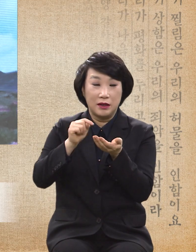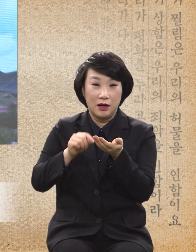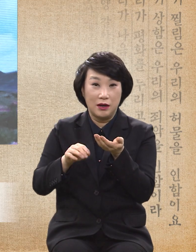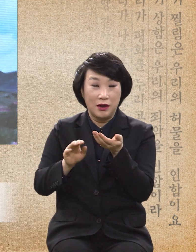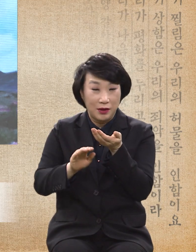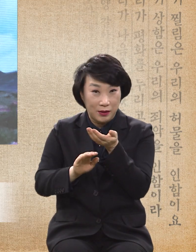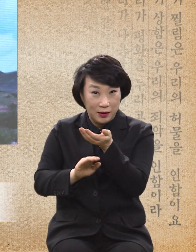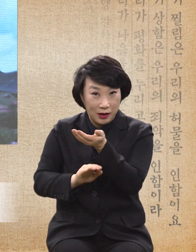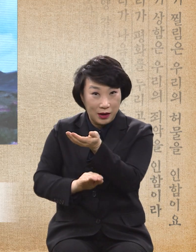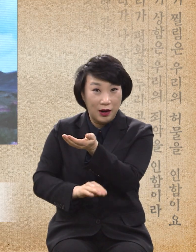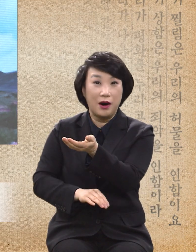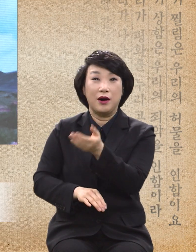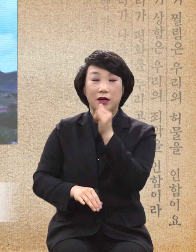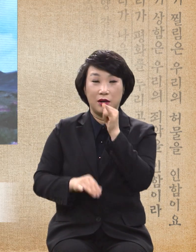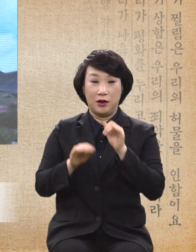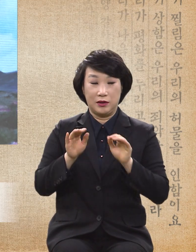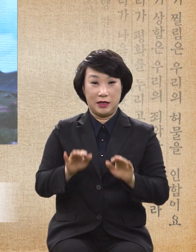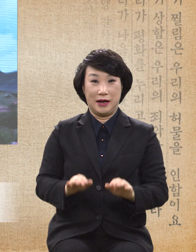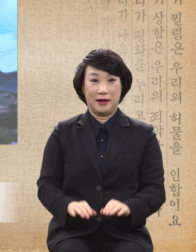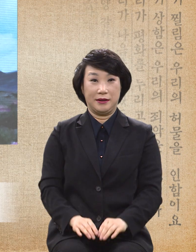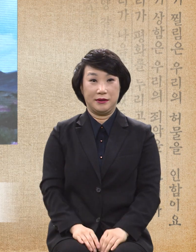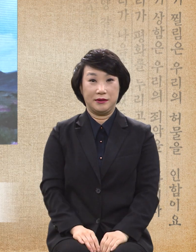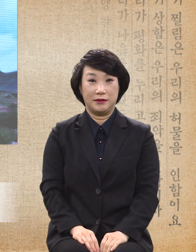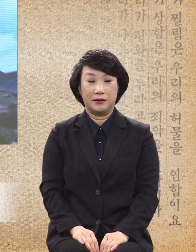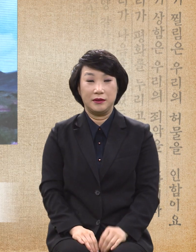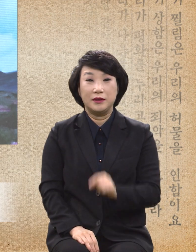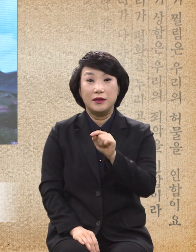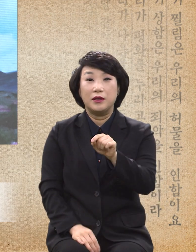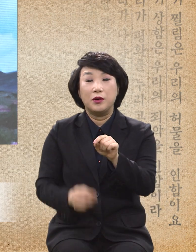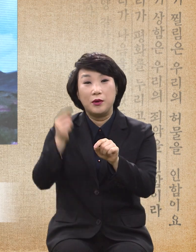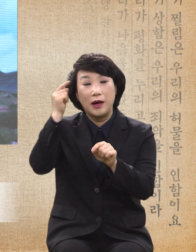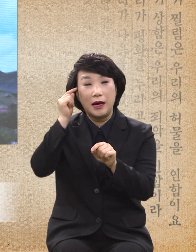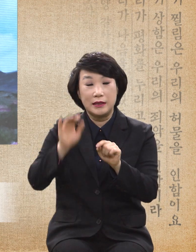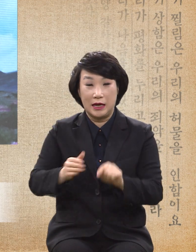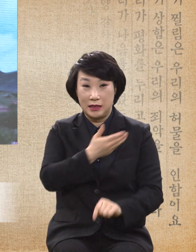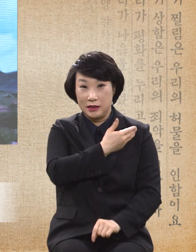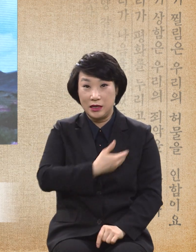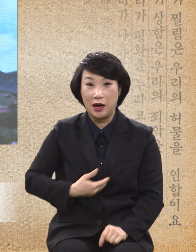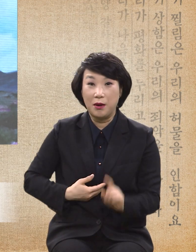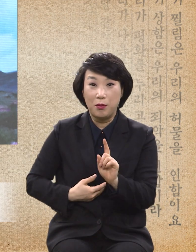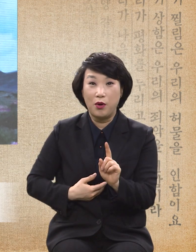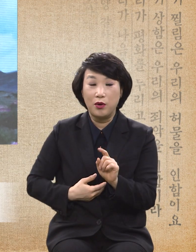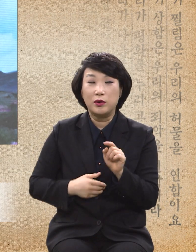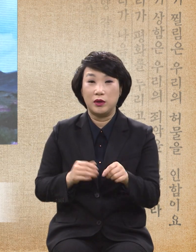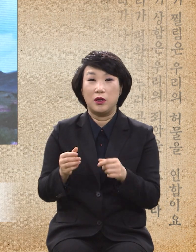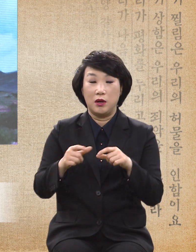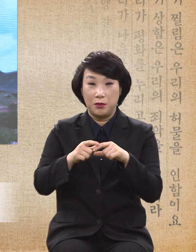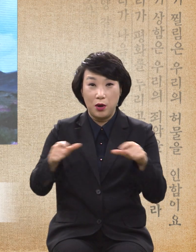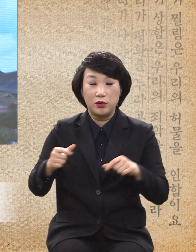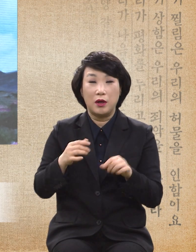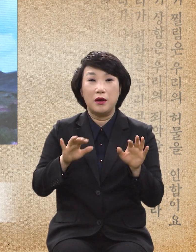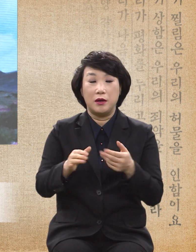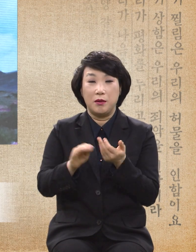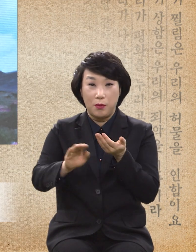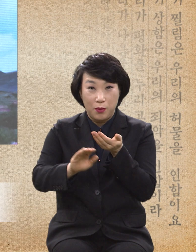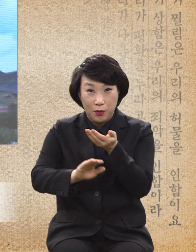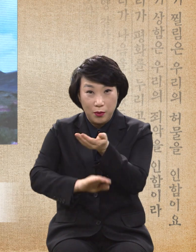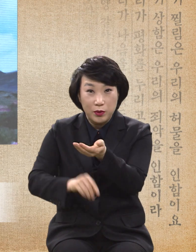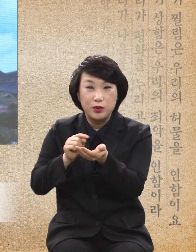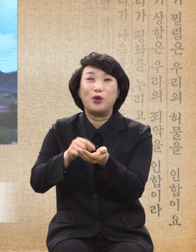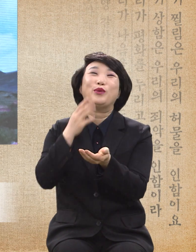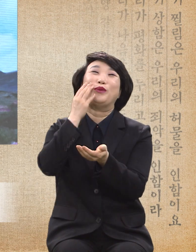타고 갈릴리 바다를 건너가는 것은 제자들에게 능숙한 일입니다.